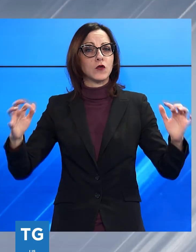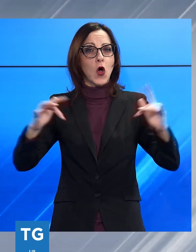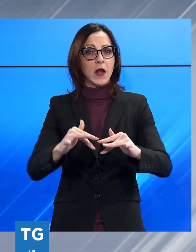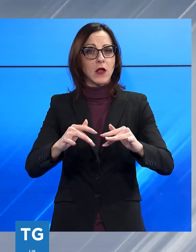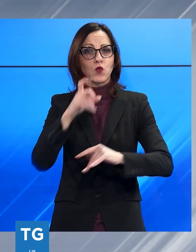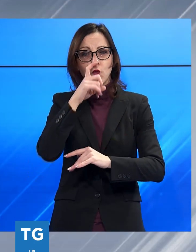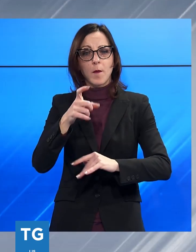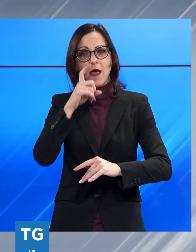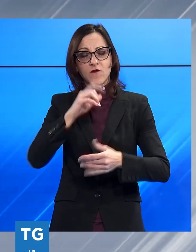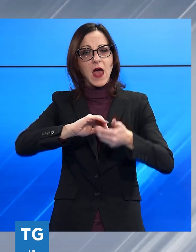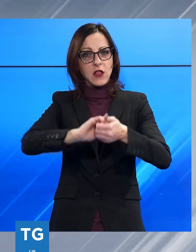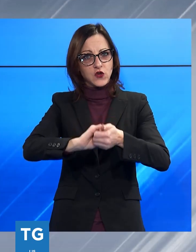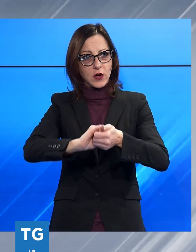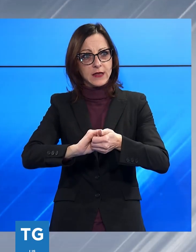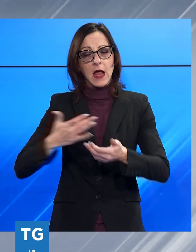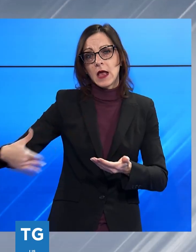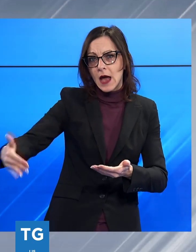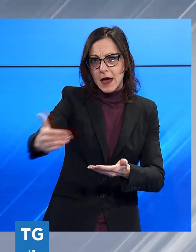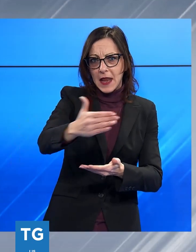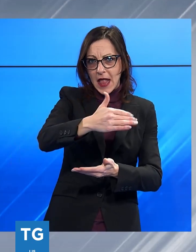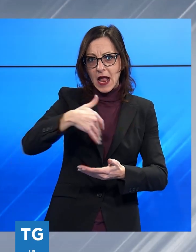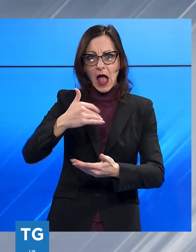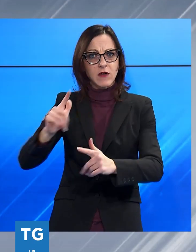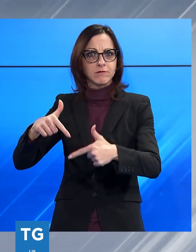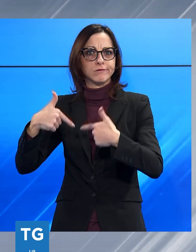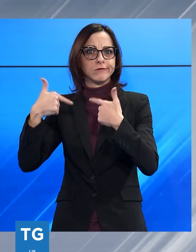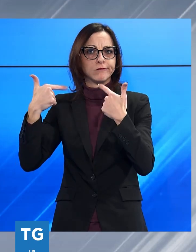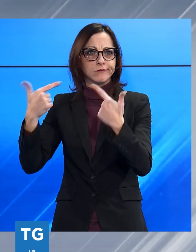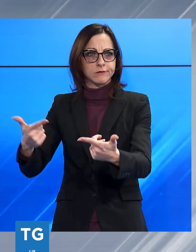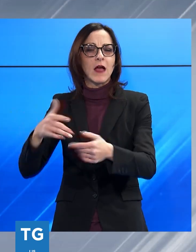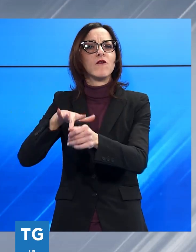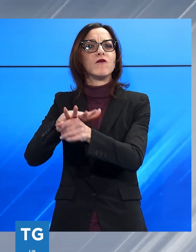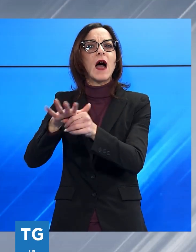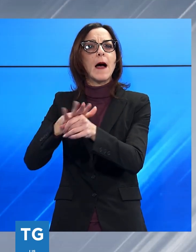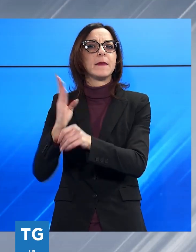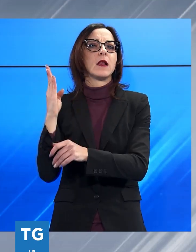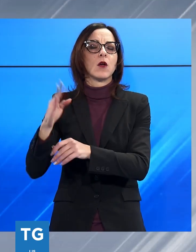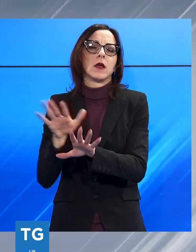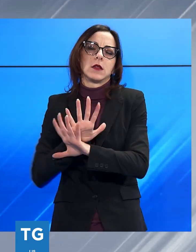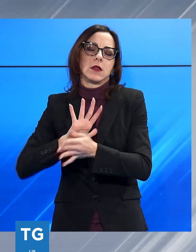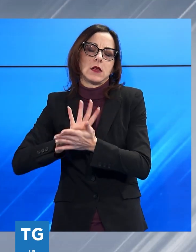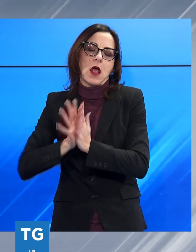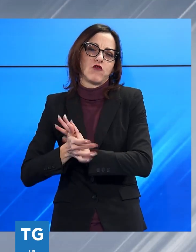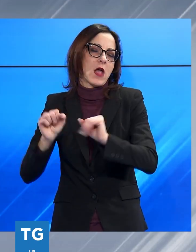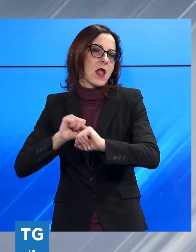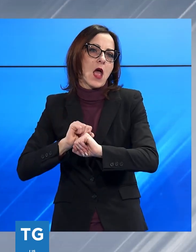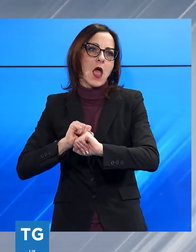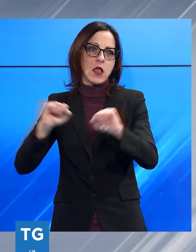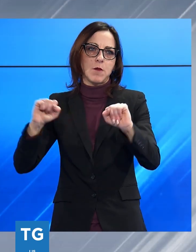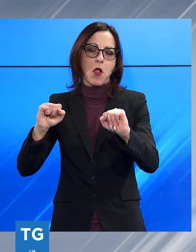solidale il ricavato della giornata andrà interamente alle famiglie colpite dalla tragedia dell'esplosione